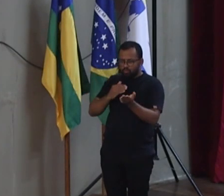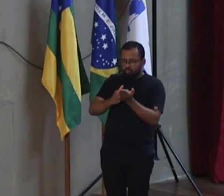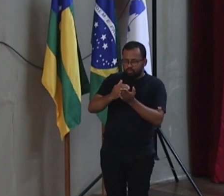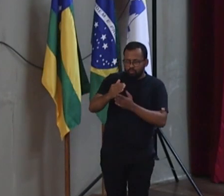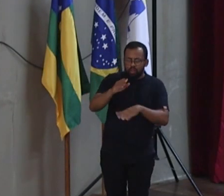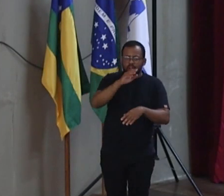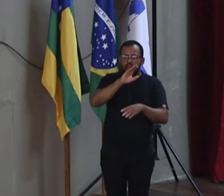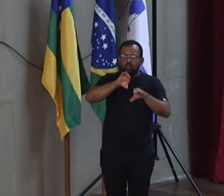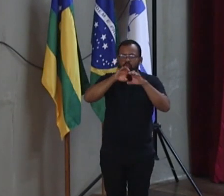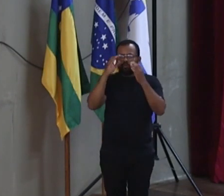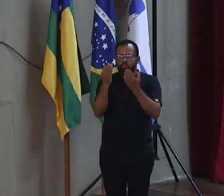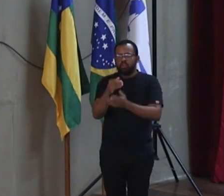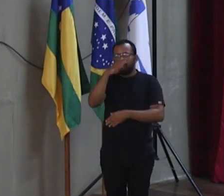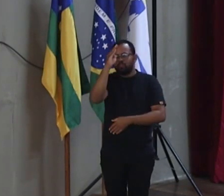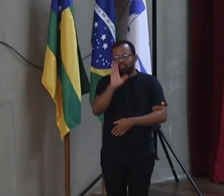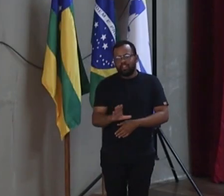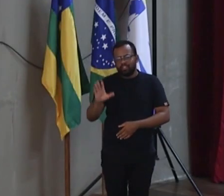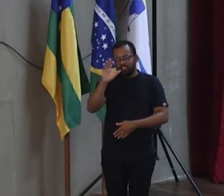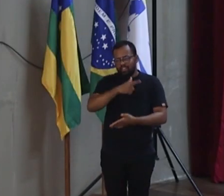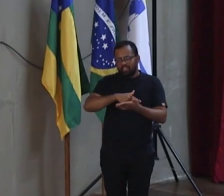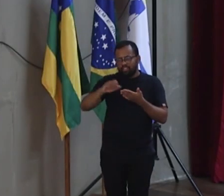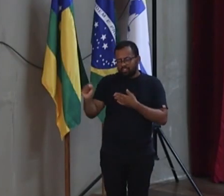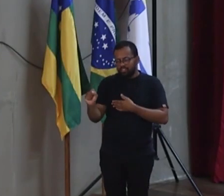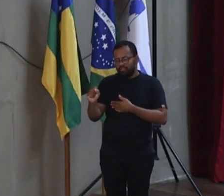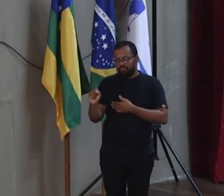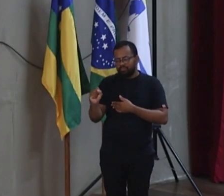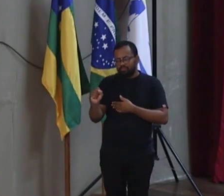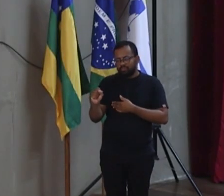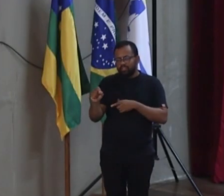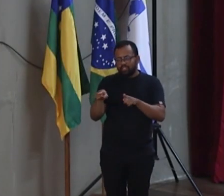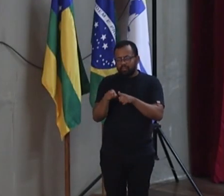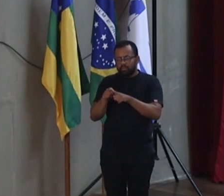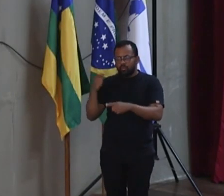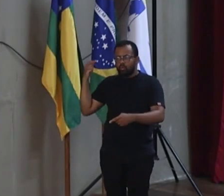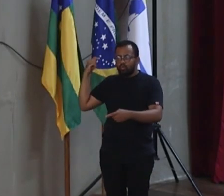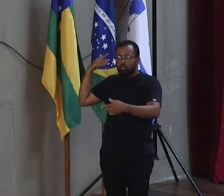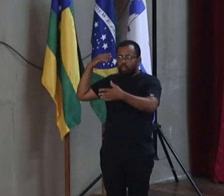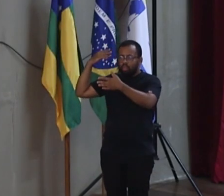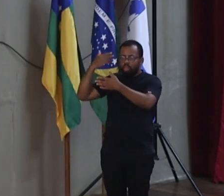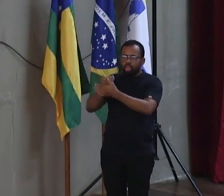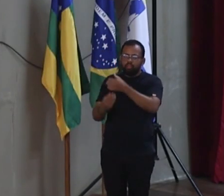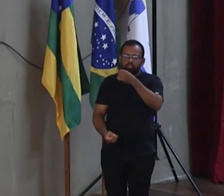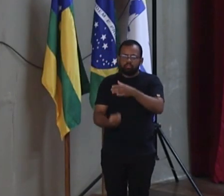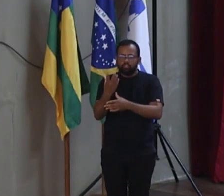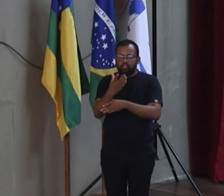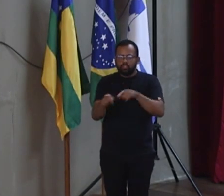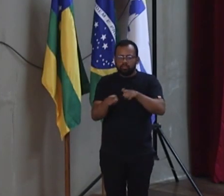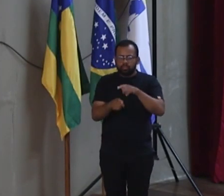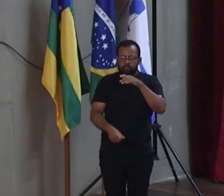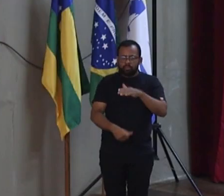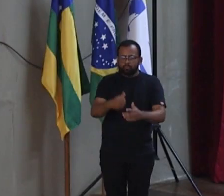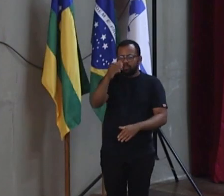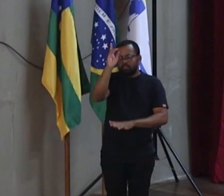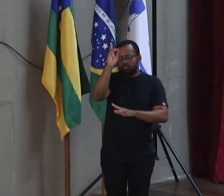edições do Congresso Nacional, da LAB, o CBLA, e um histórico da criação da LAB e de sua primeira